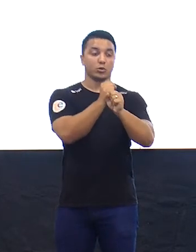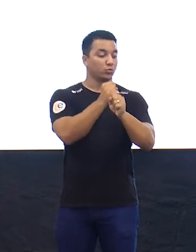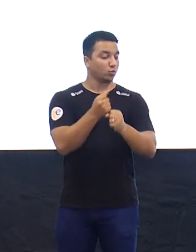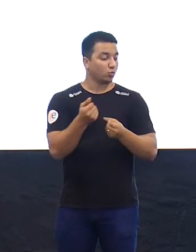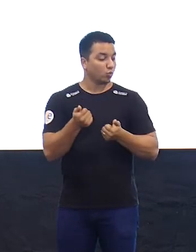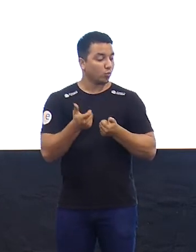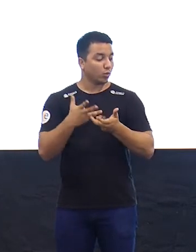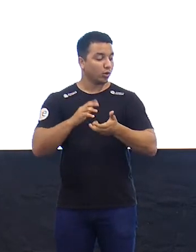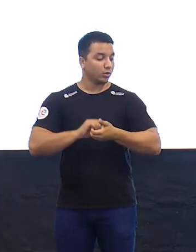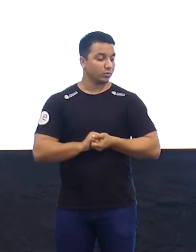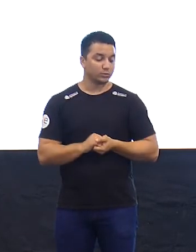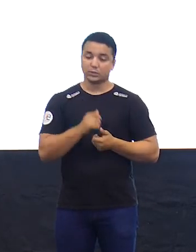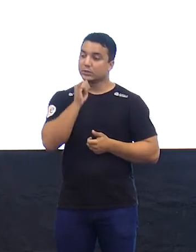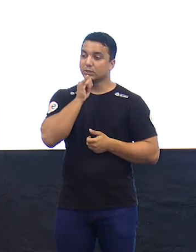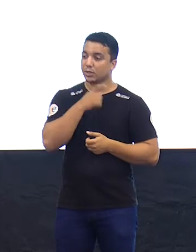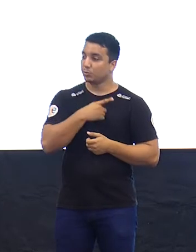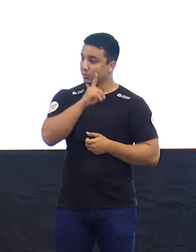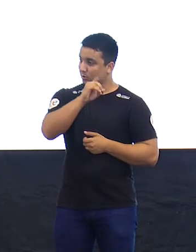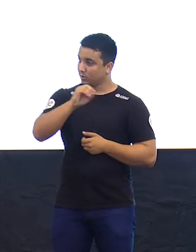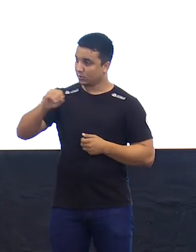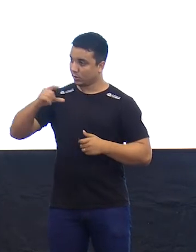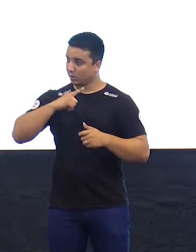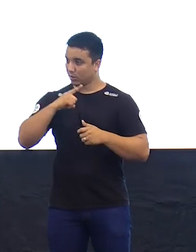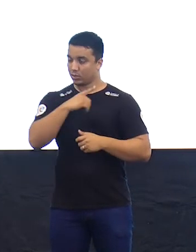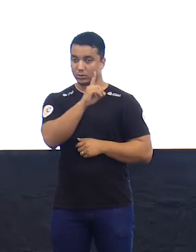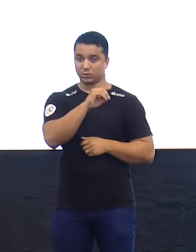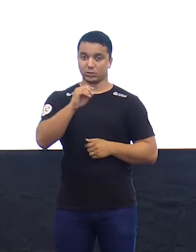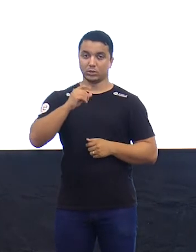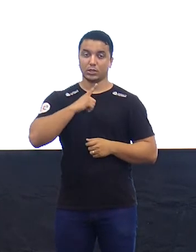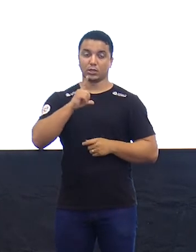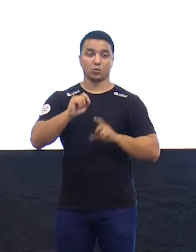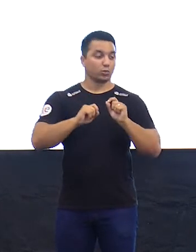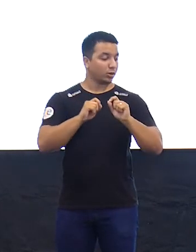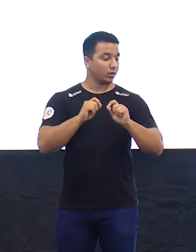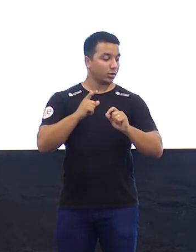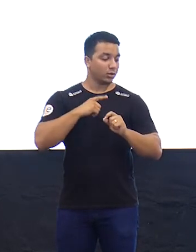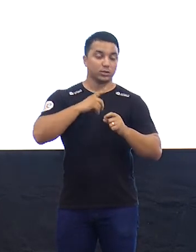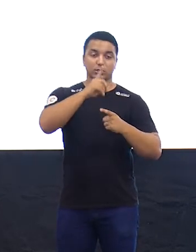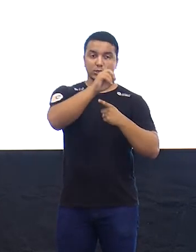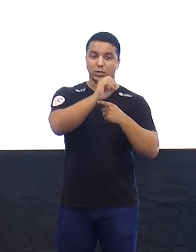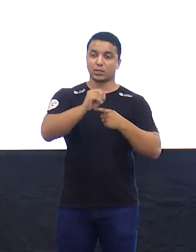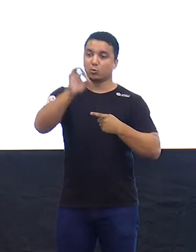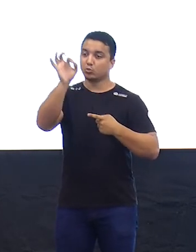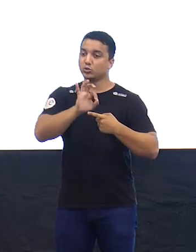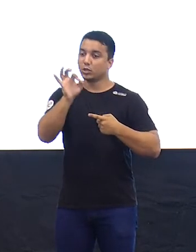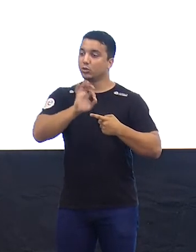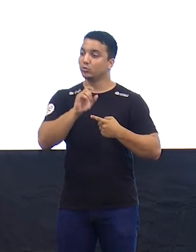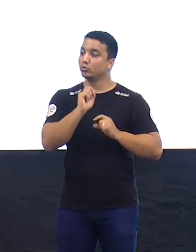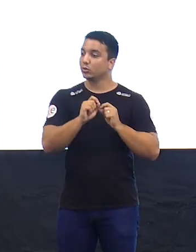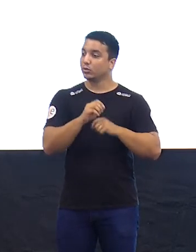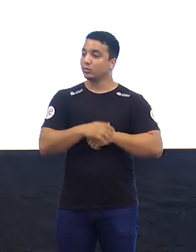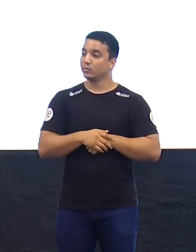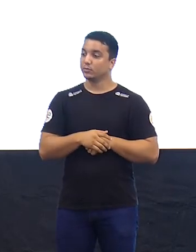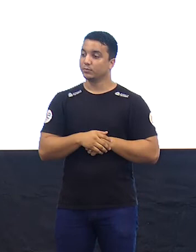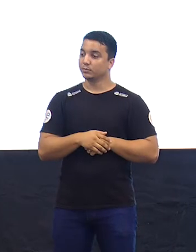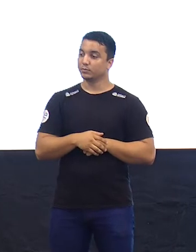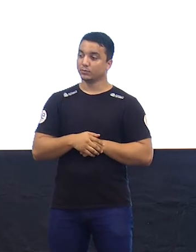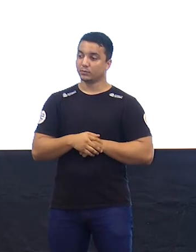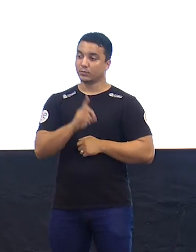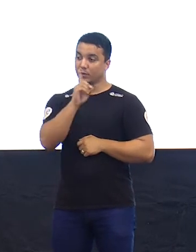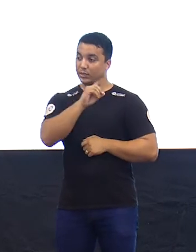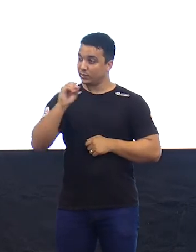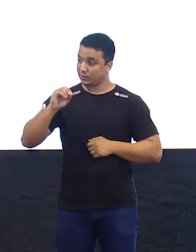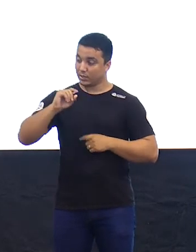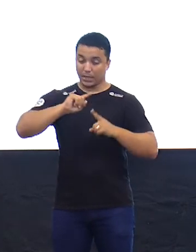quanto? Gente, eu tenho 100. Aí eu dou um aumento de 100%. Gente, vamos lá, botei